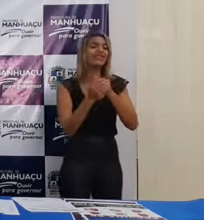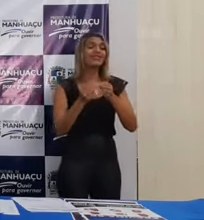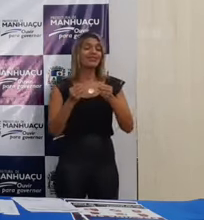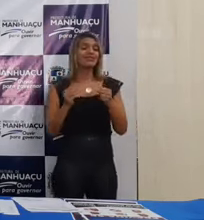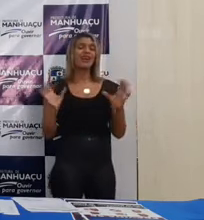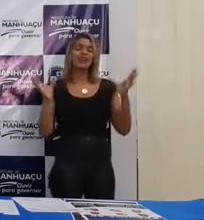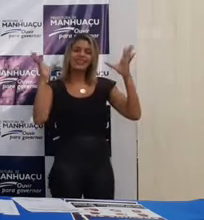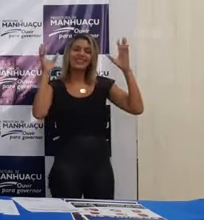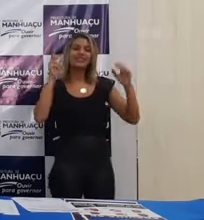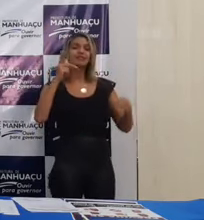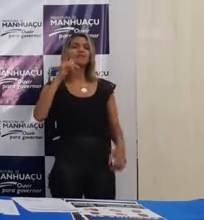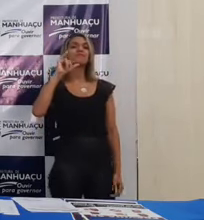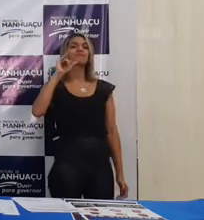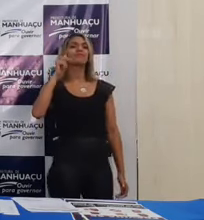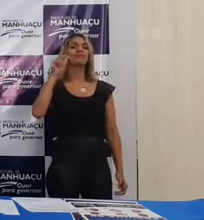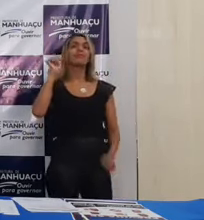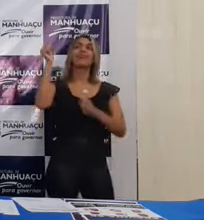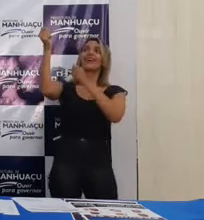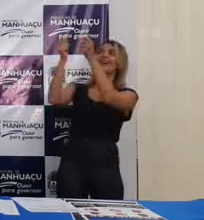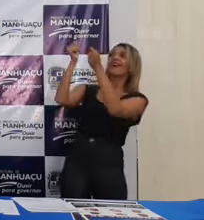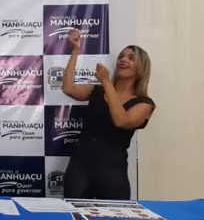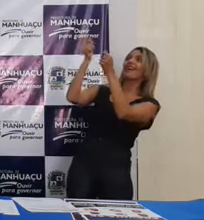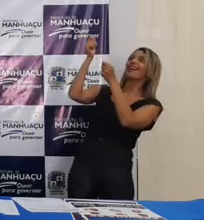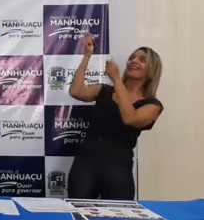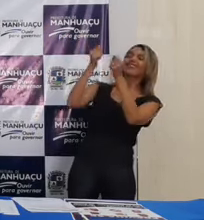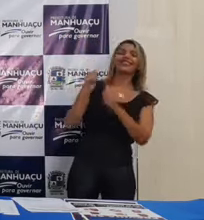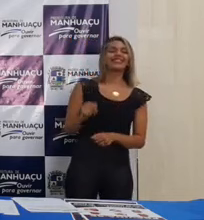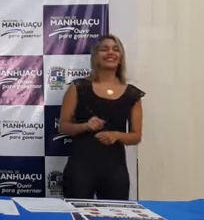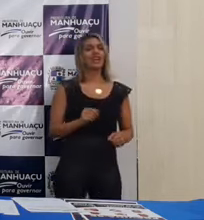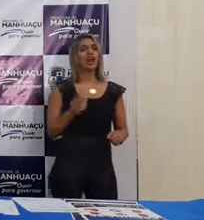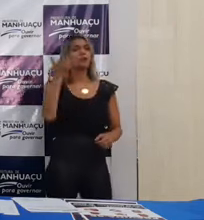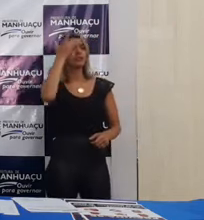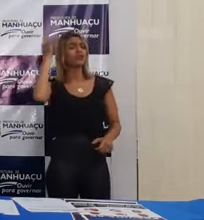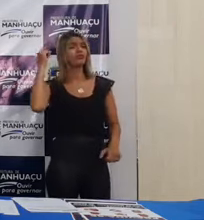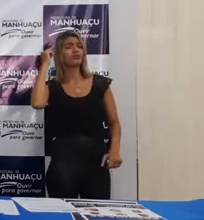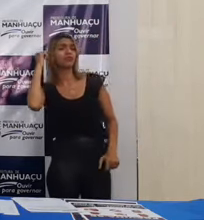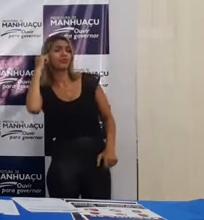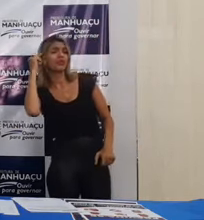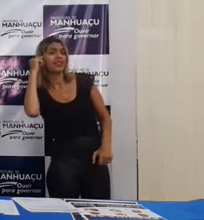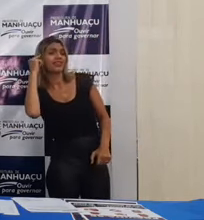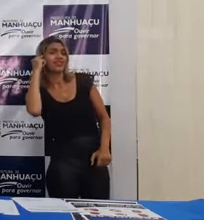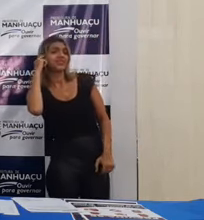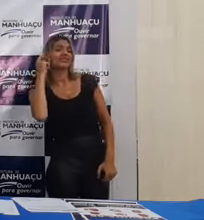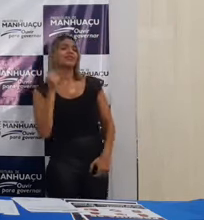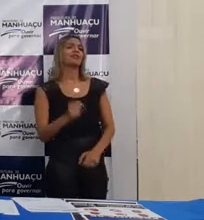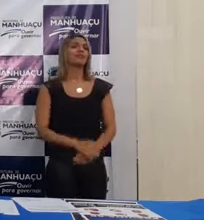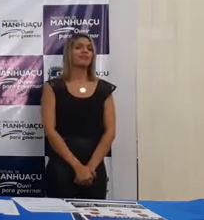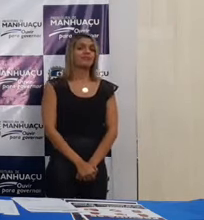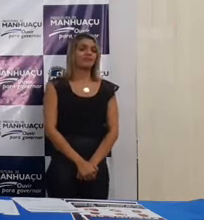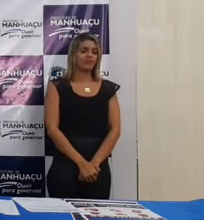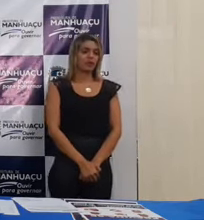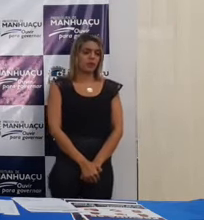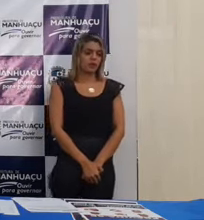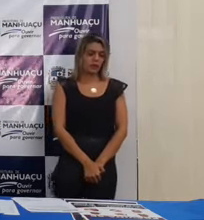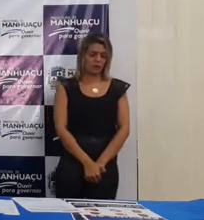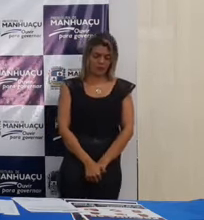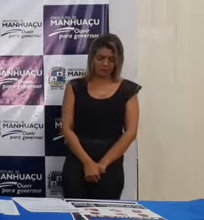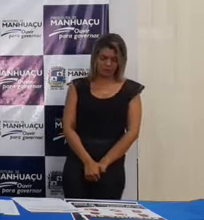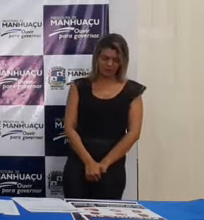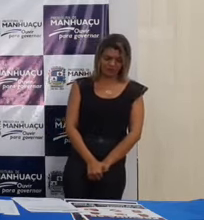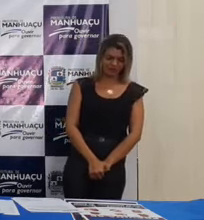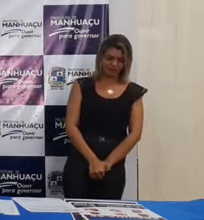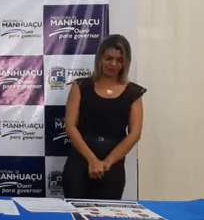festa? Então, aí, voltem no mesmo caso que eu comentei. Chama-se conscientizar as pessoas do